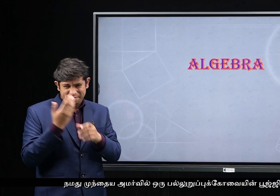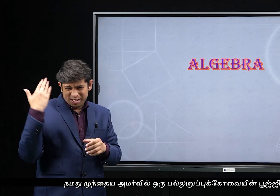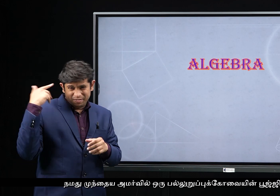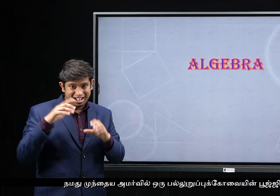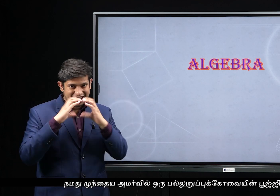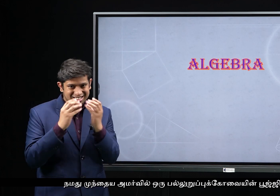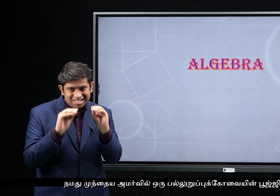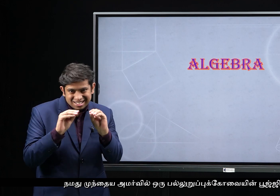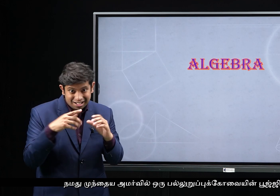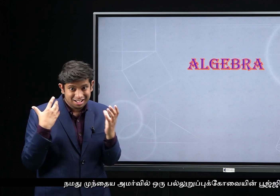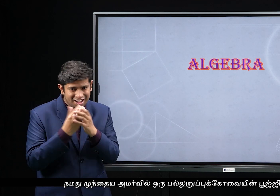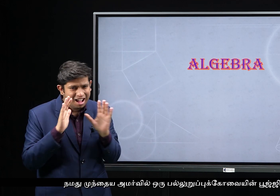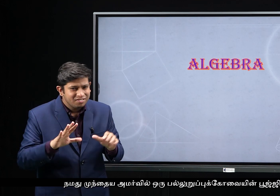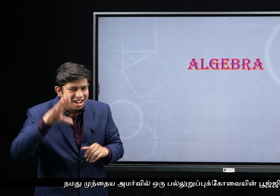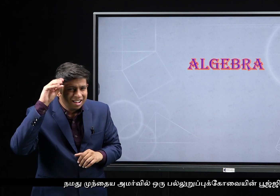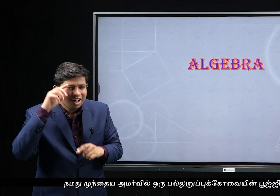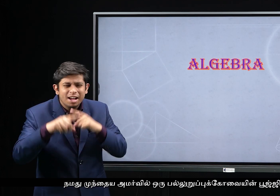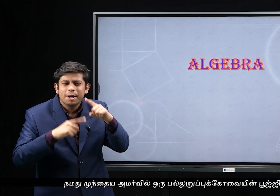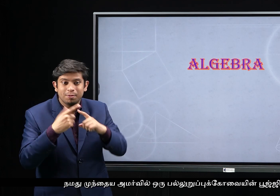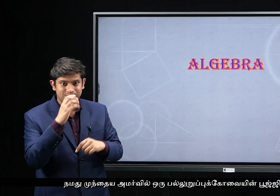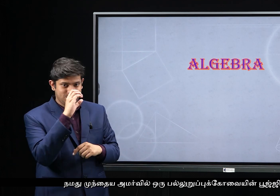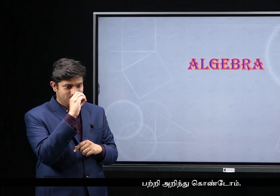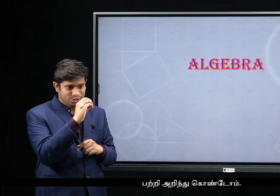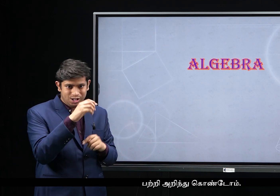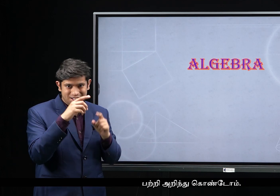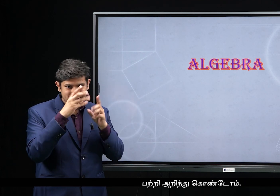நமது முந்தைய அமர்வில் ஒரு பல்லுறுப்புக்கோவையின் பூஜ்ஜியங்களைப் பற்றி அறிந்து கொண்டோம்.